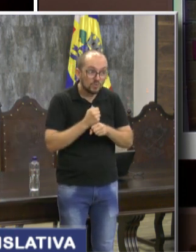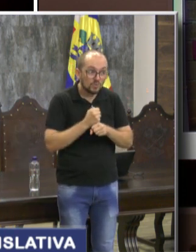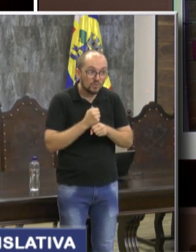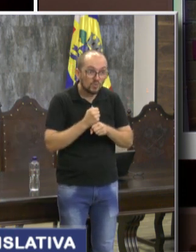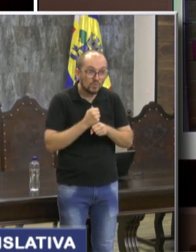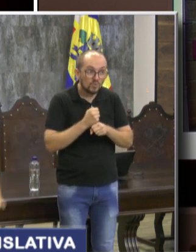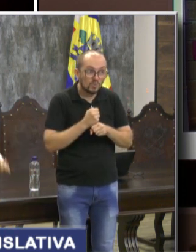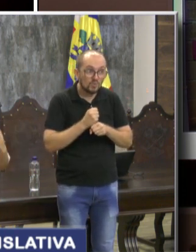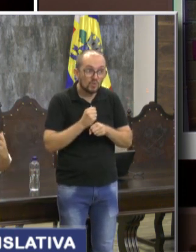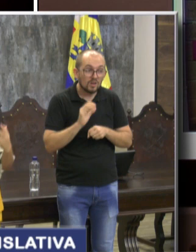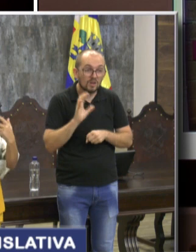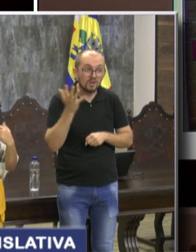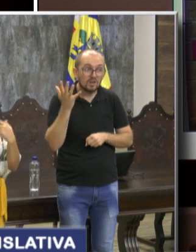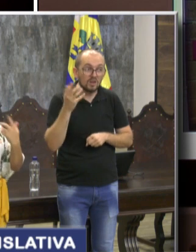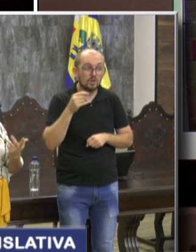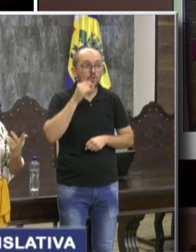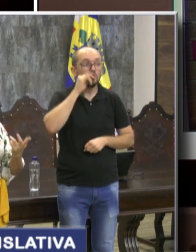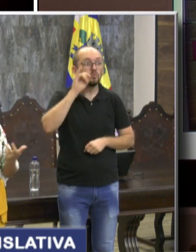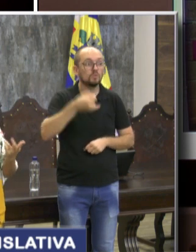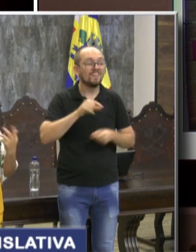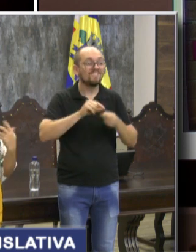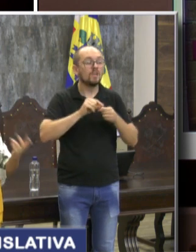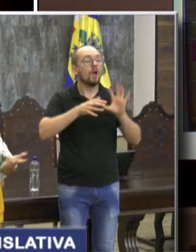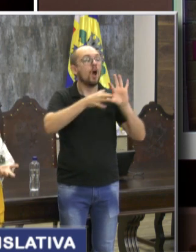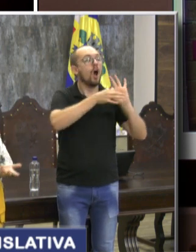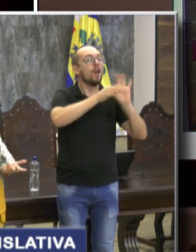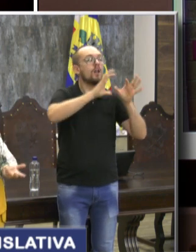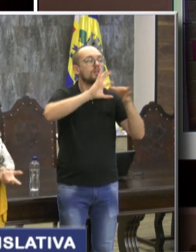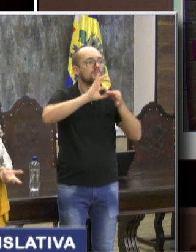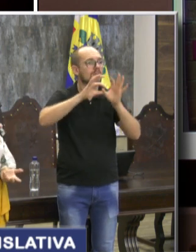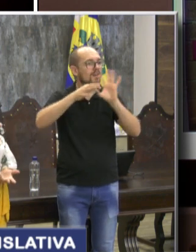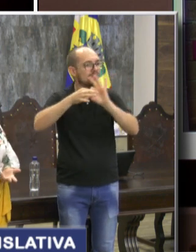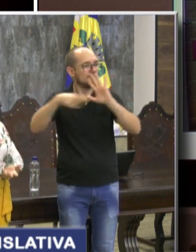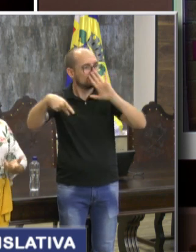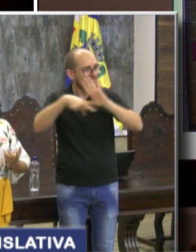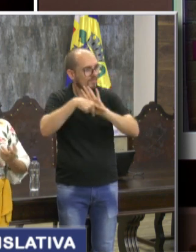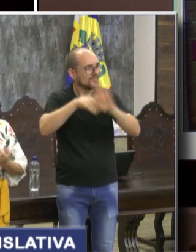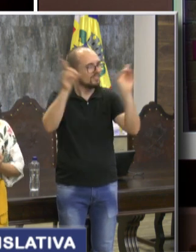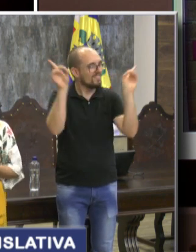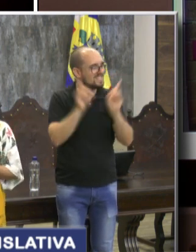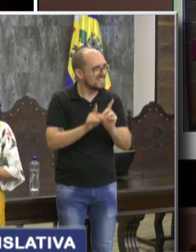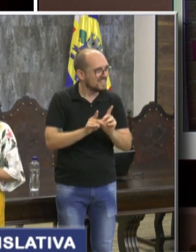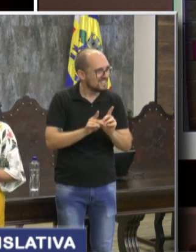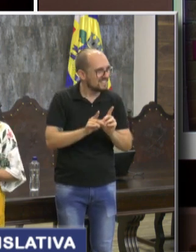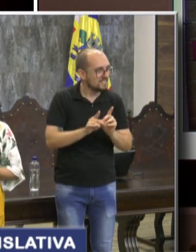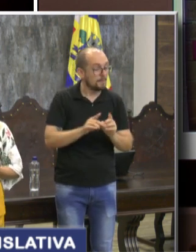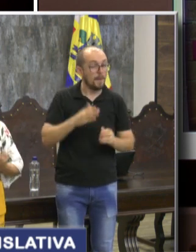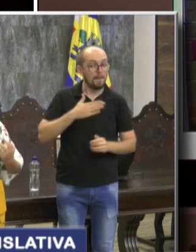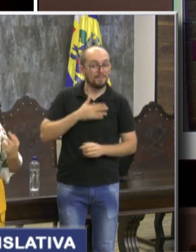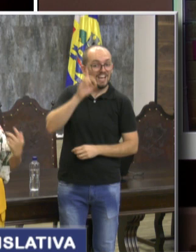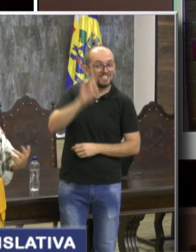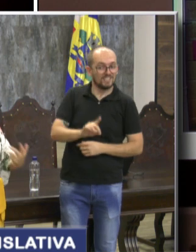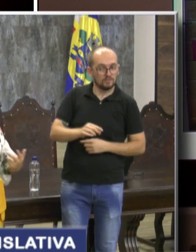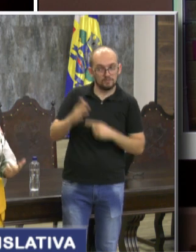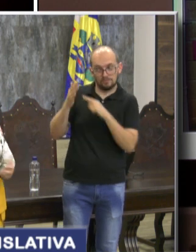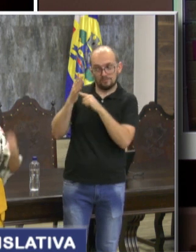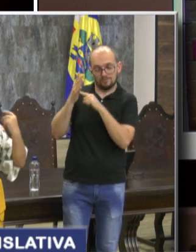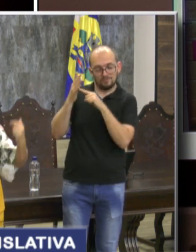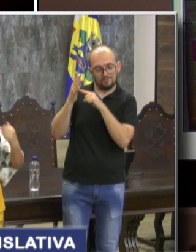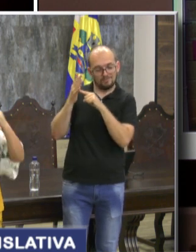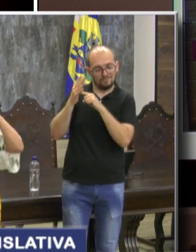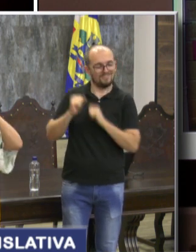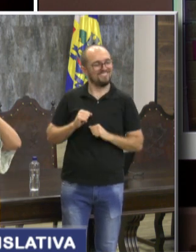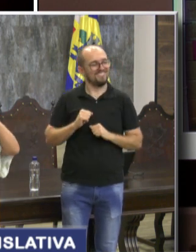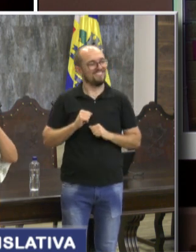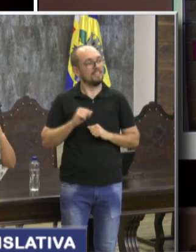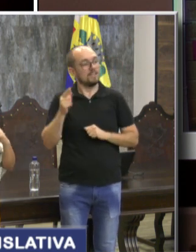de Jundiaí. Então, Jundiaí fez uma Olimpíada para as crianças com deficiência e a minha diretora, junto com a minha coordenadora, vieram